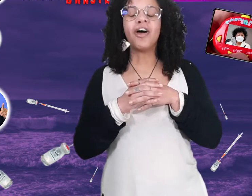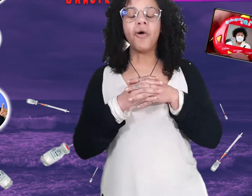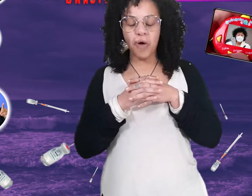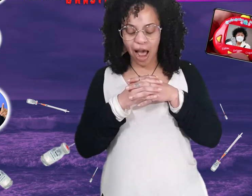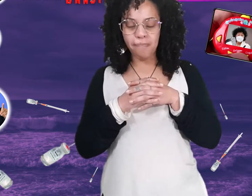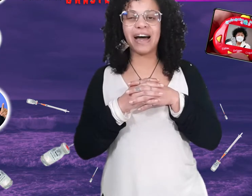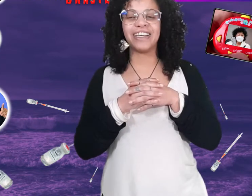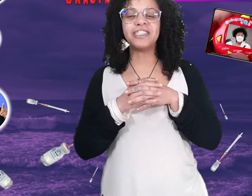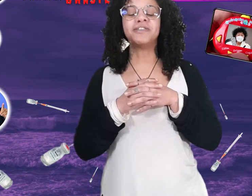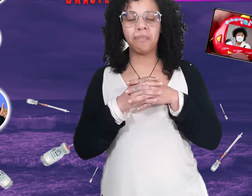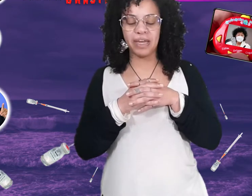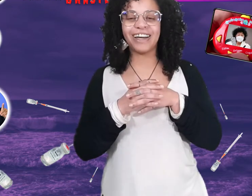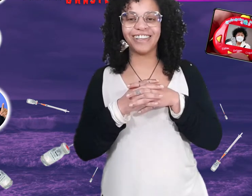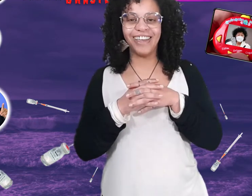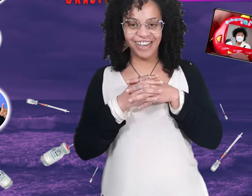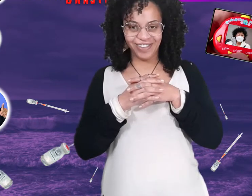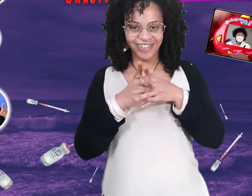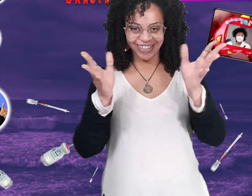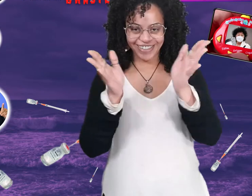o rapaz no picadeiro.